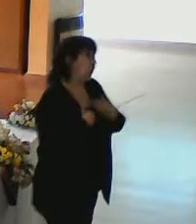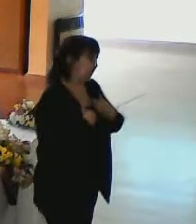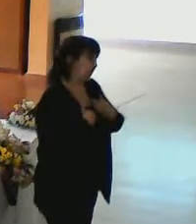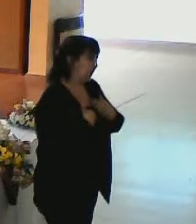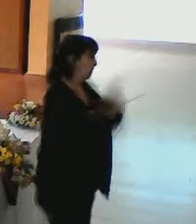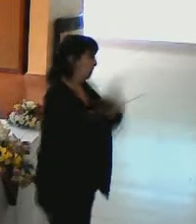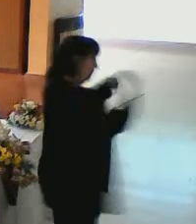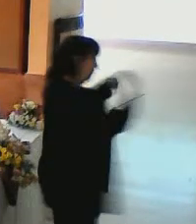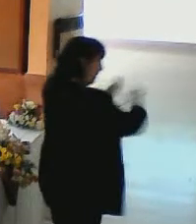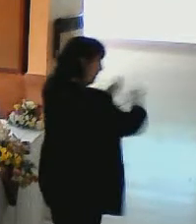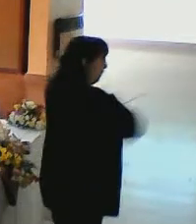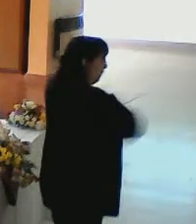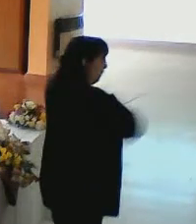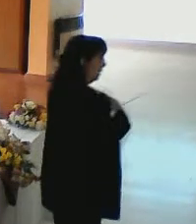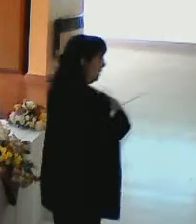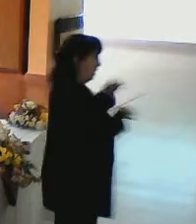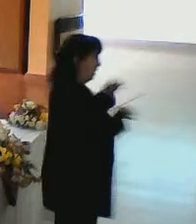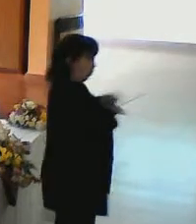Bueno,